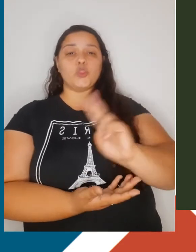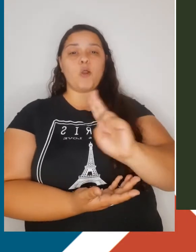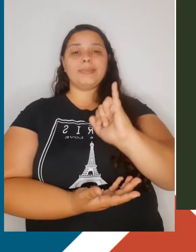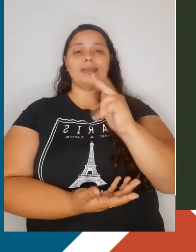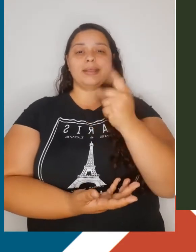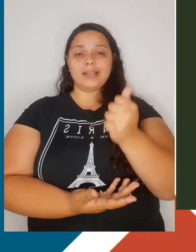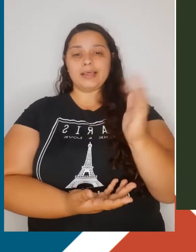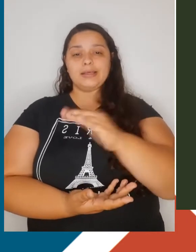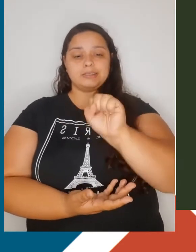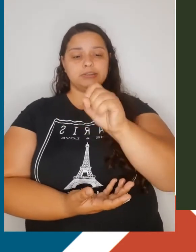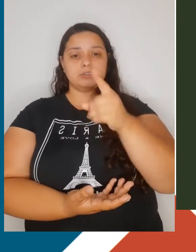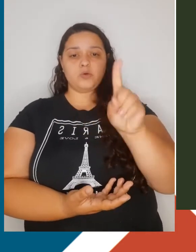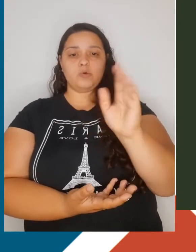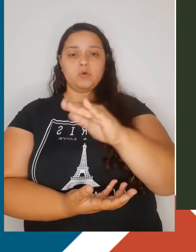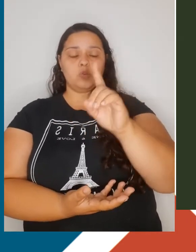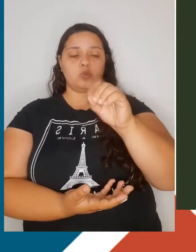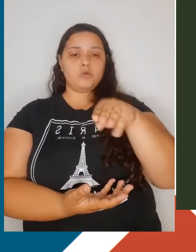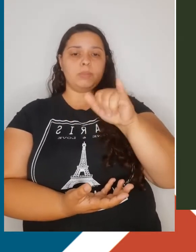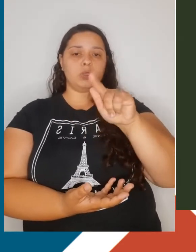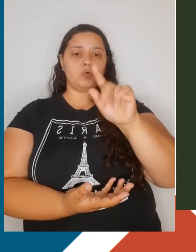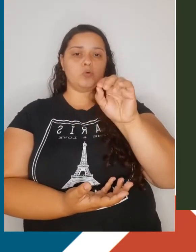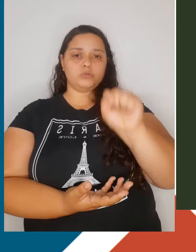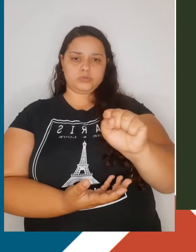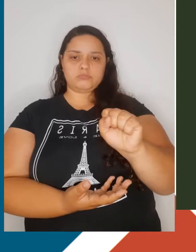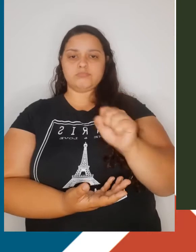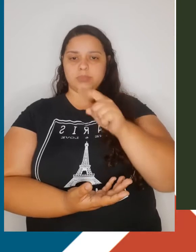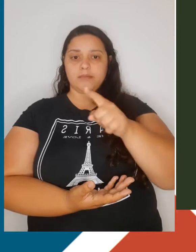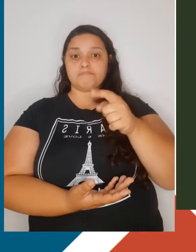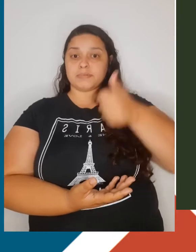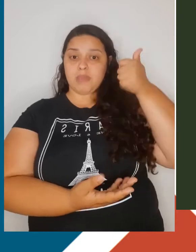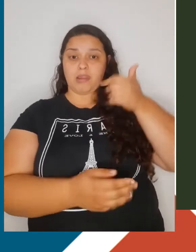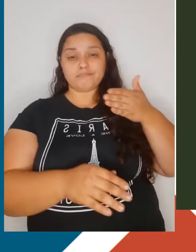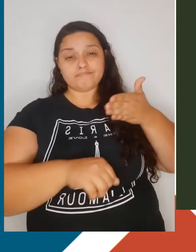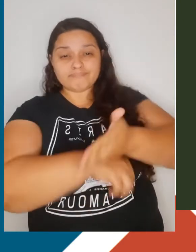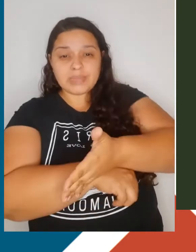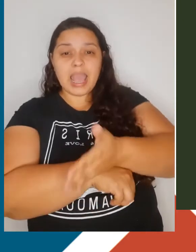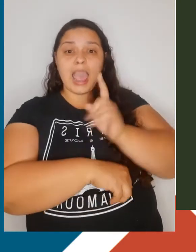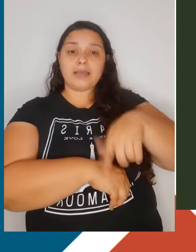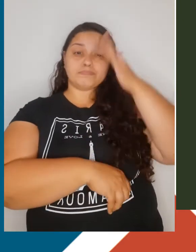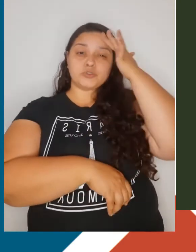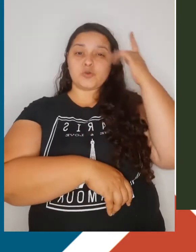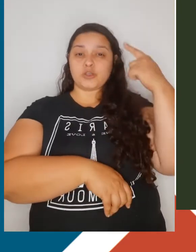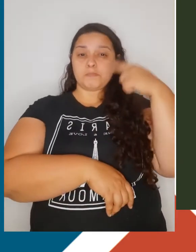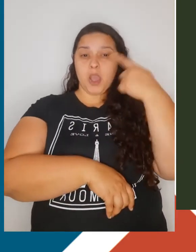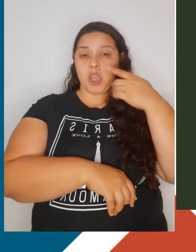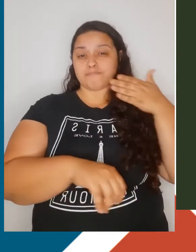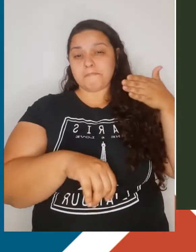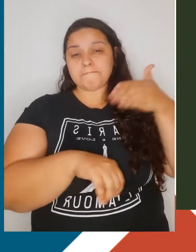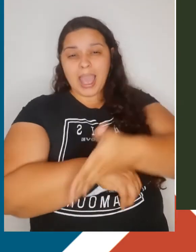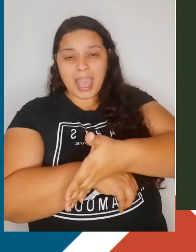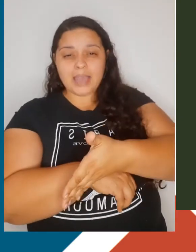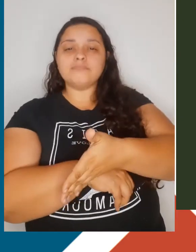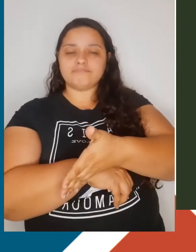toda chamada de Ilha de São Domingos pelos europeus. A primeira invasão europeia nesse território foi a de espanhóis